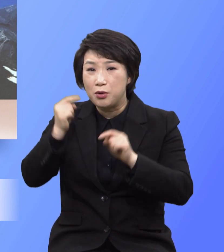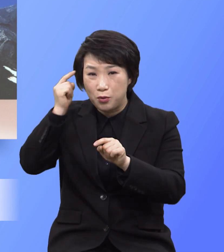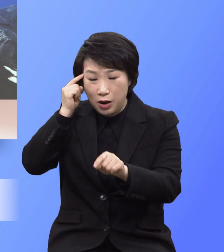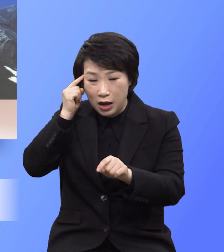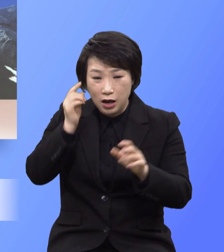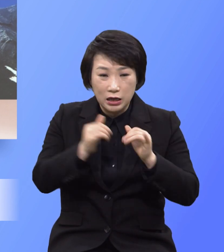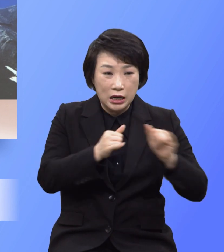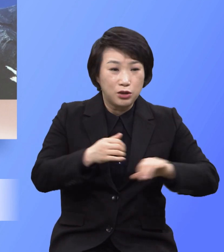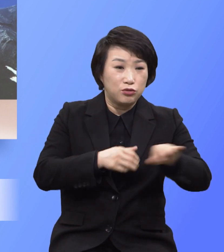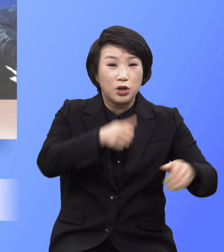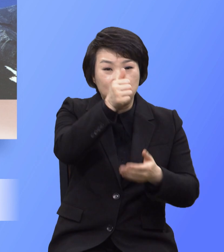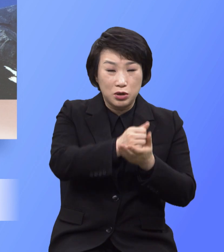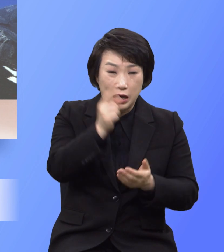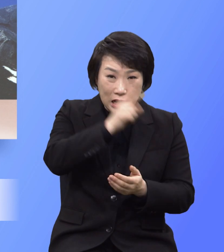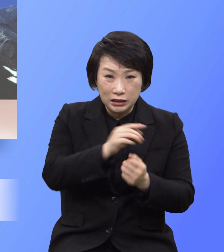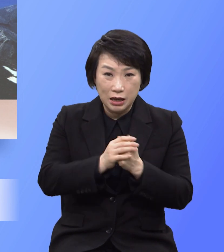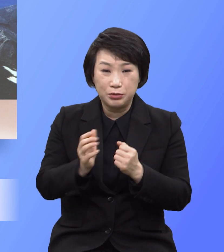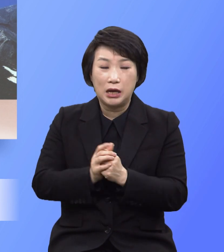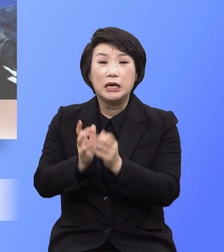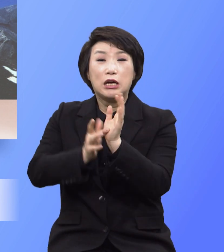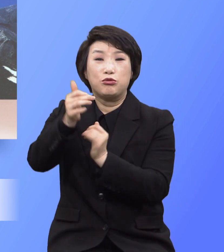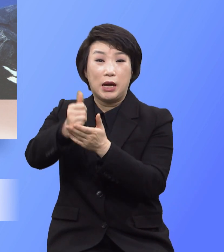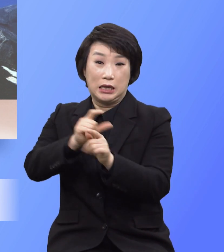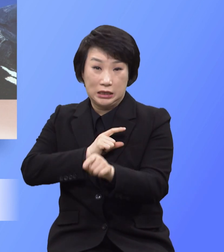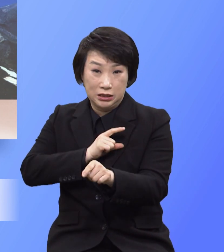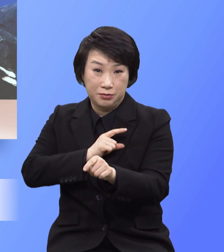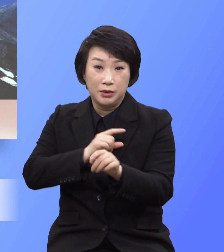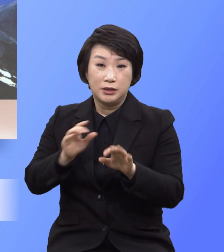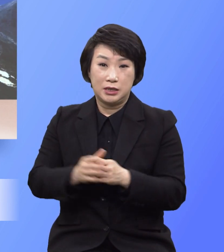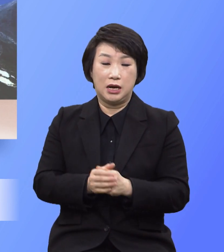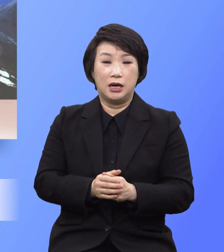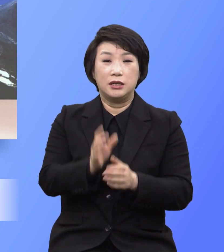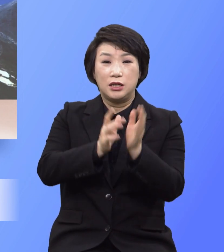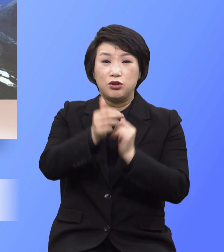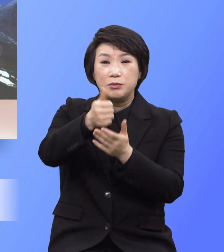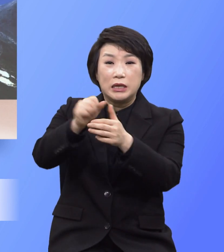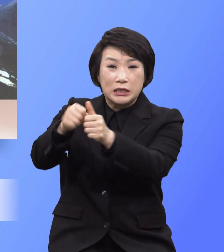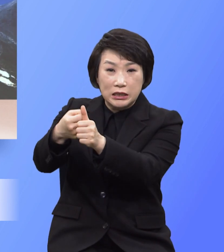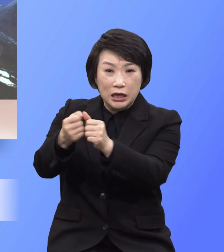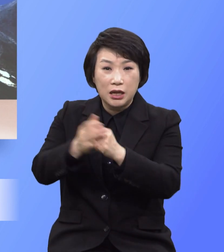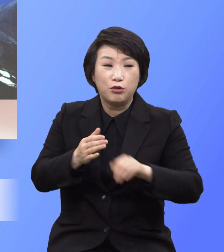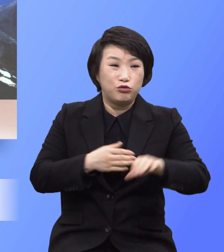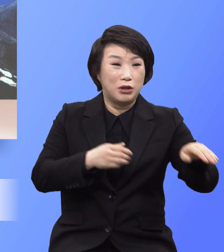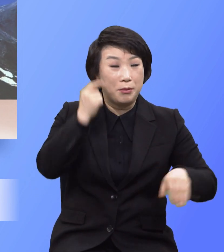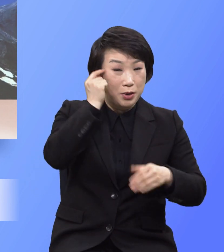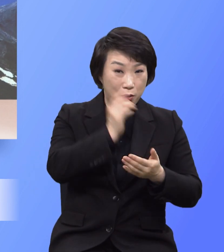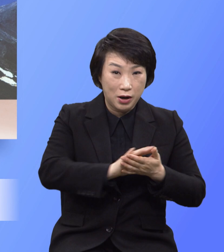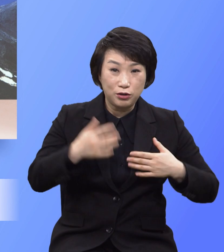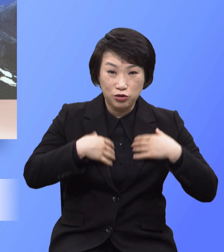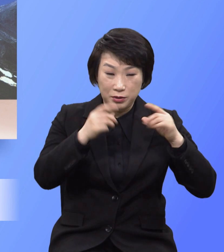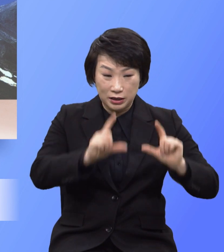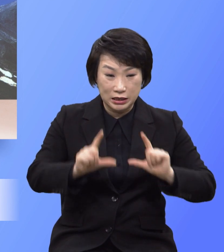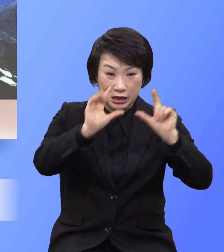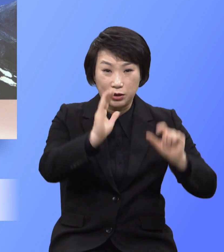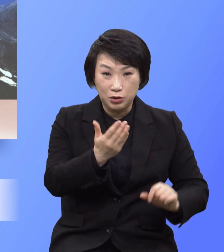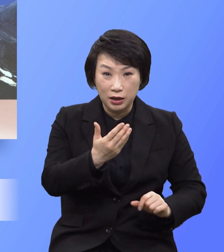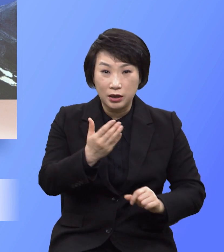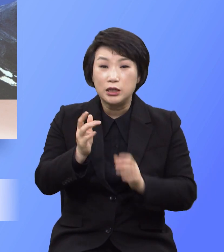죄악을 인하며 예수라고는 이름입니다. 그가 징계를 받음으로 우리가 평안을